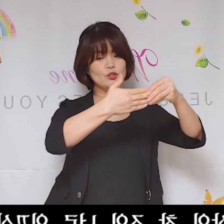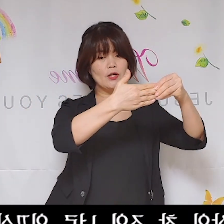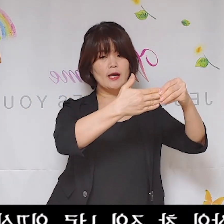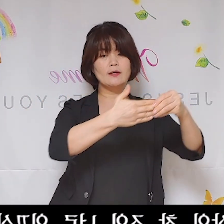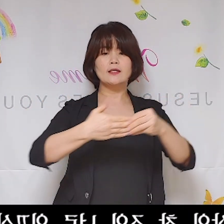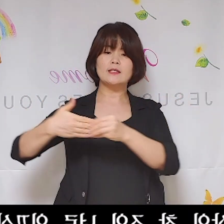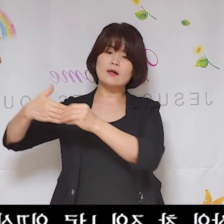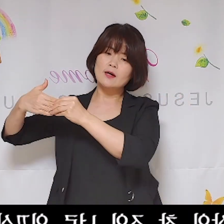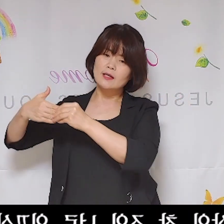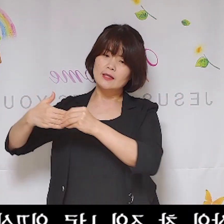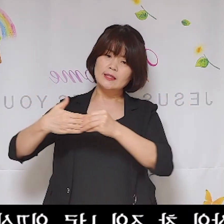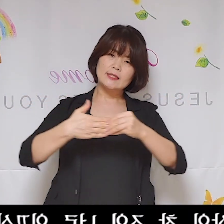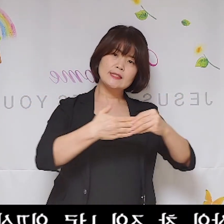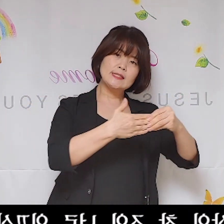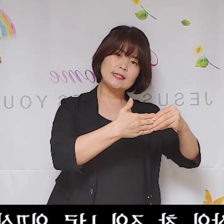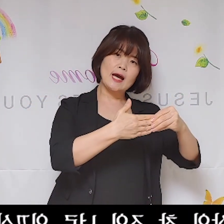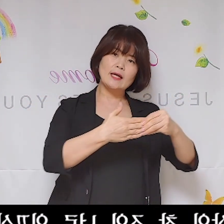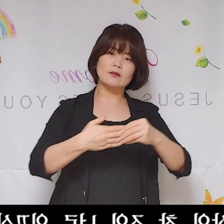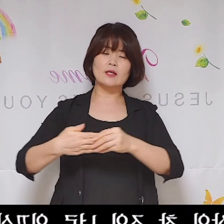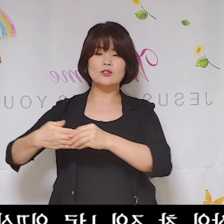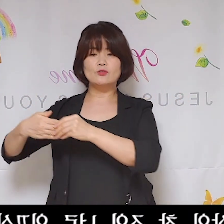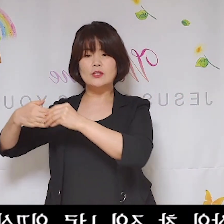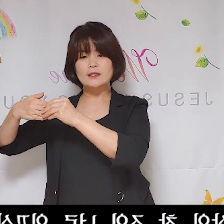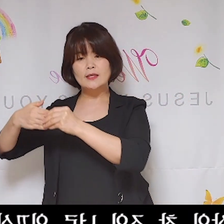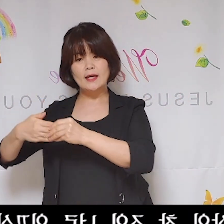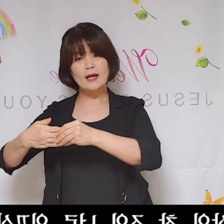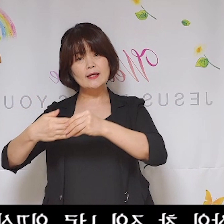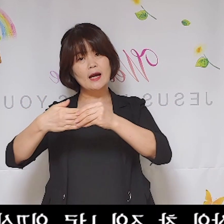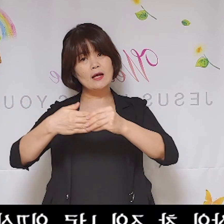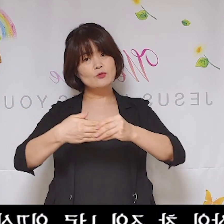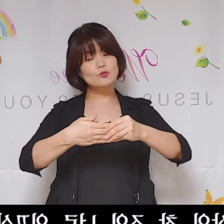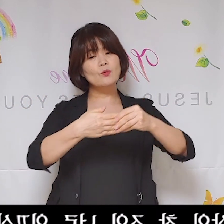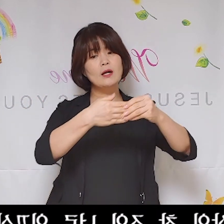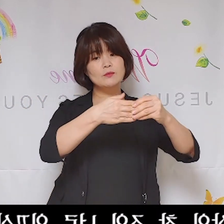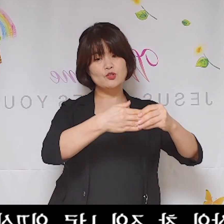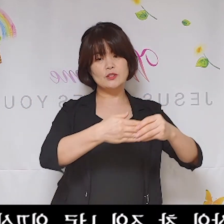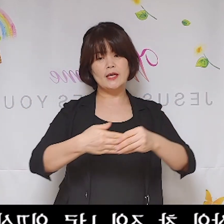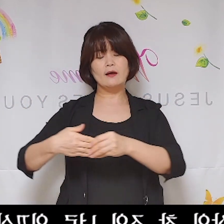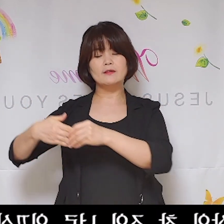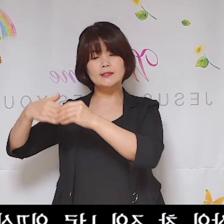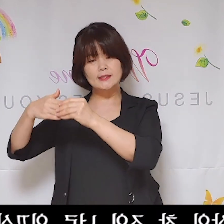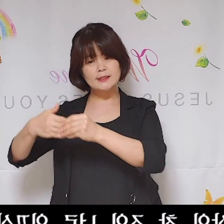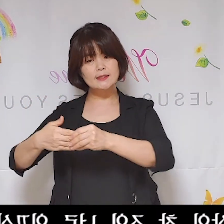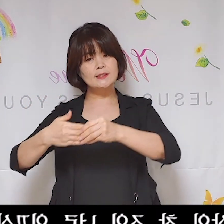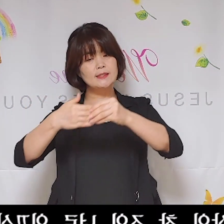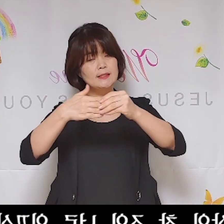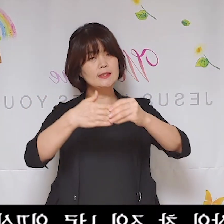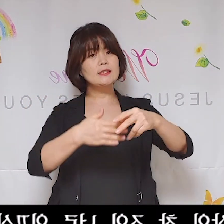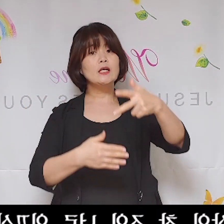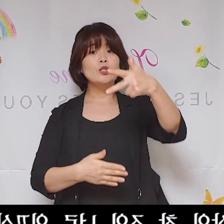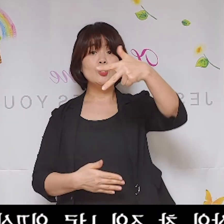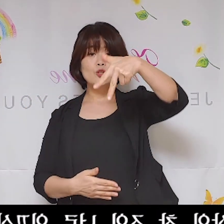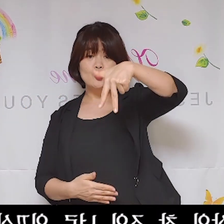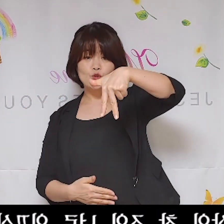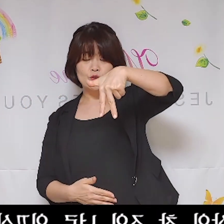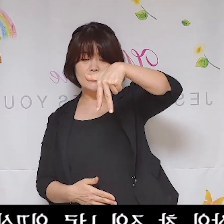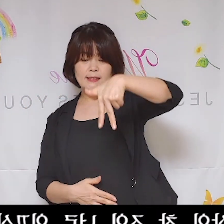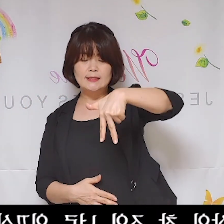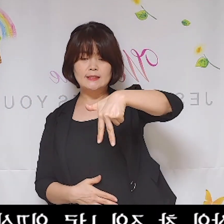거예요. 그래서 이끌다 이렇게 하셔도 되는데 약간 율동감을 줄게요. 이끄시는 주,